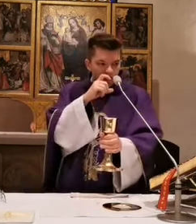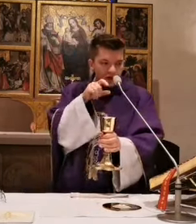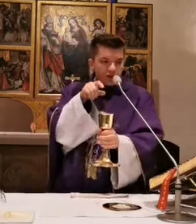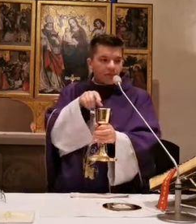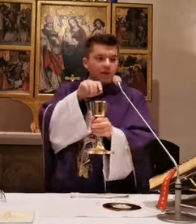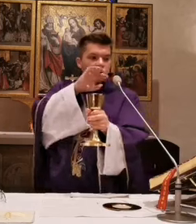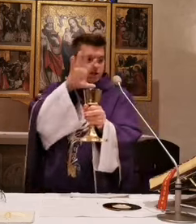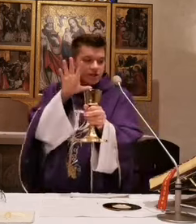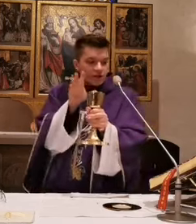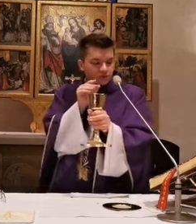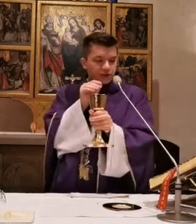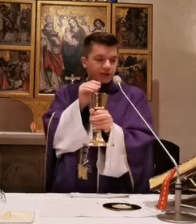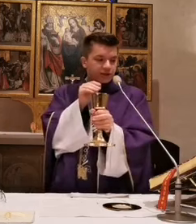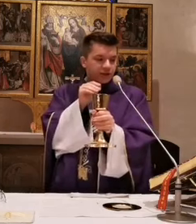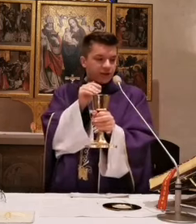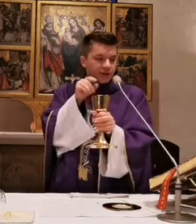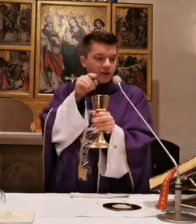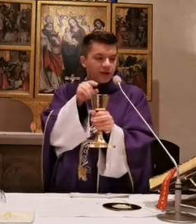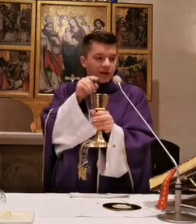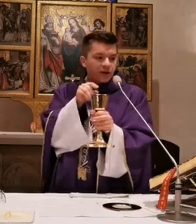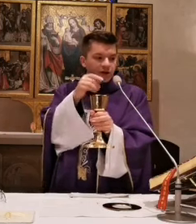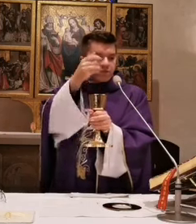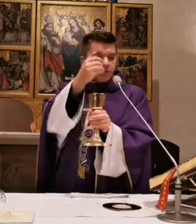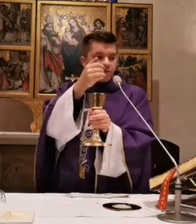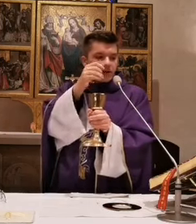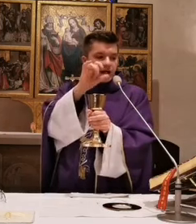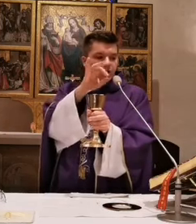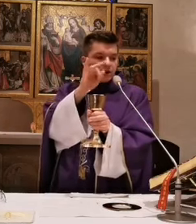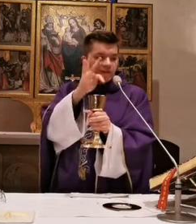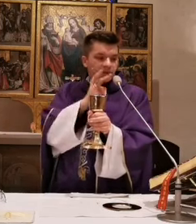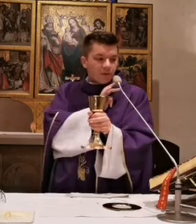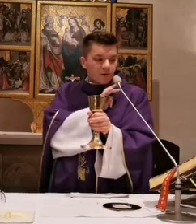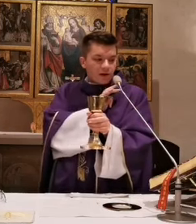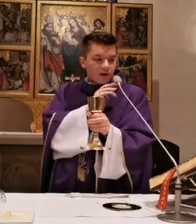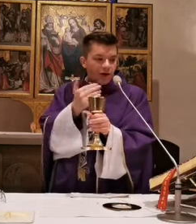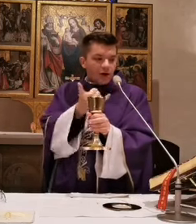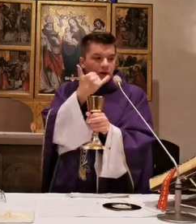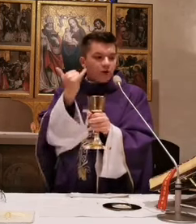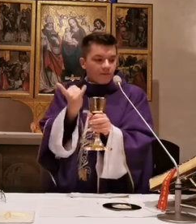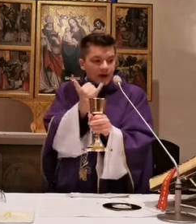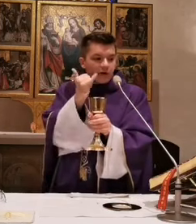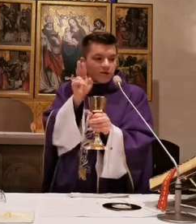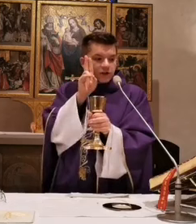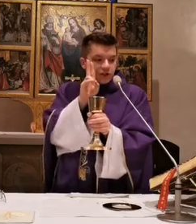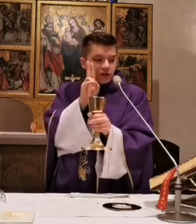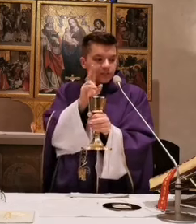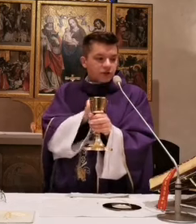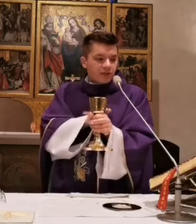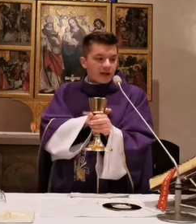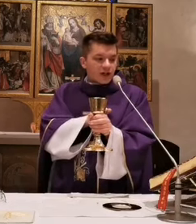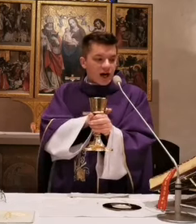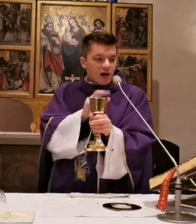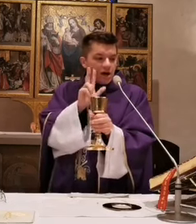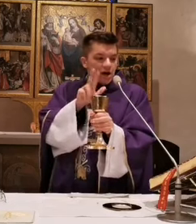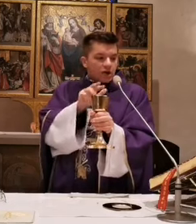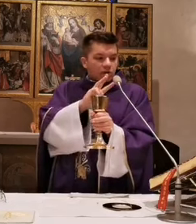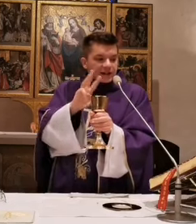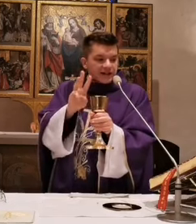Bierzcie i pijcie z niego wszyscy. To jest bowiem kielich krwi mojej, nowego i wiecznego